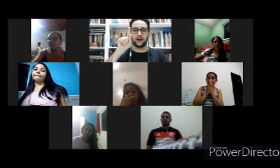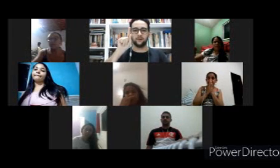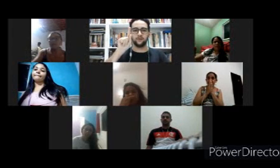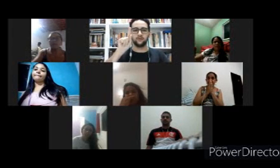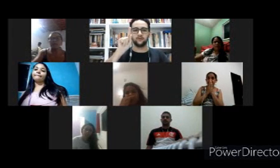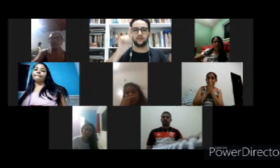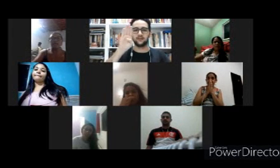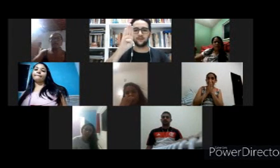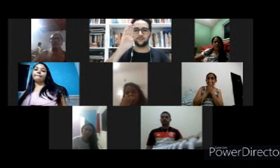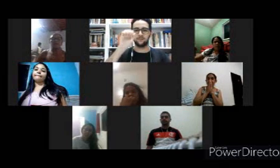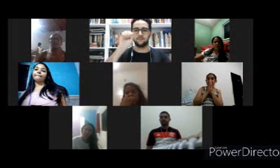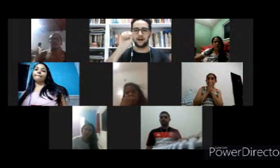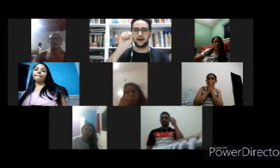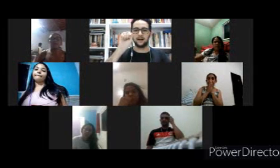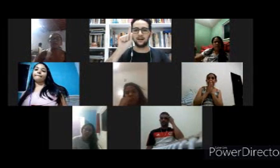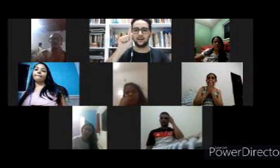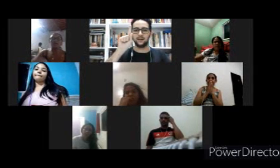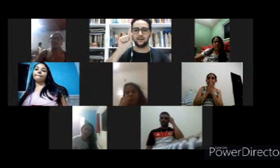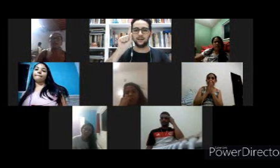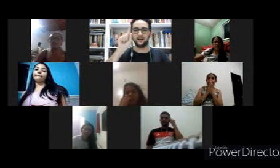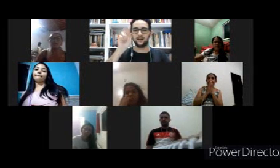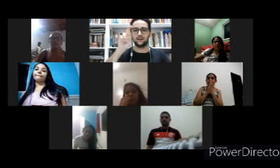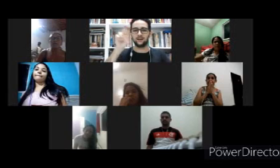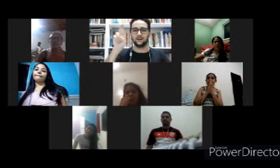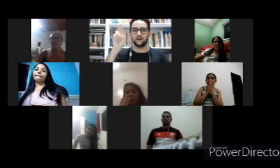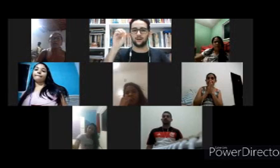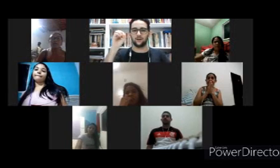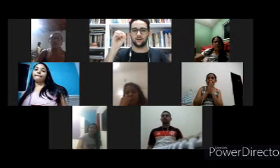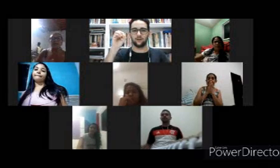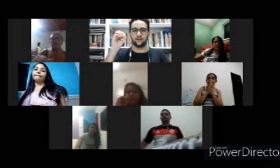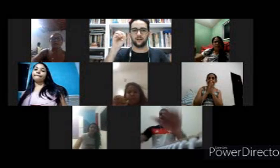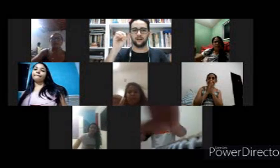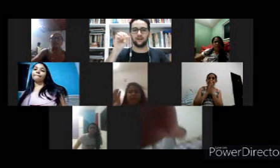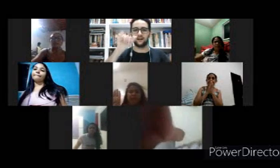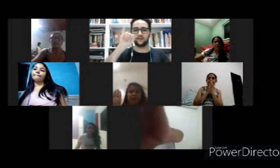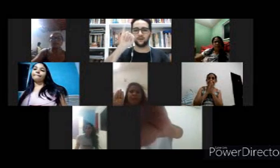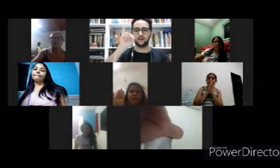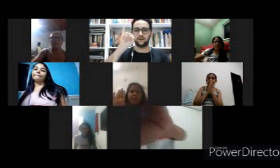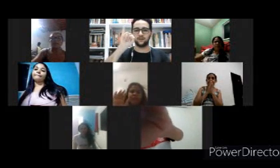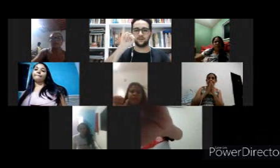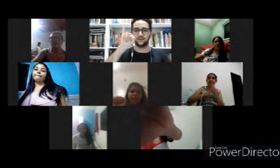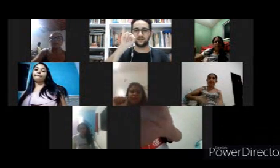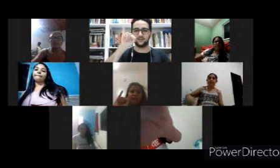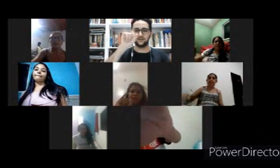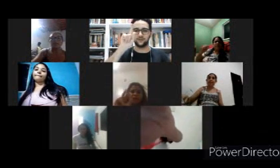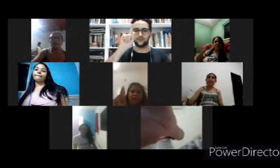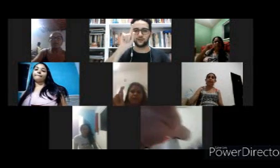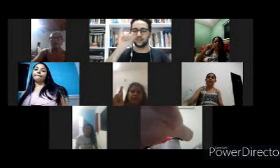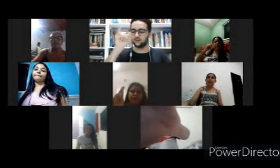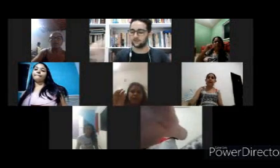bairro. Você fez ba e ro. Aí só na hora de fazer você fez o G em vez